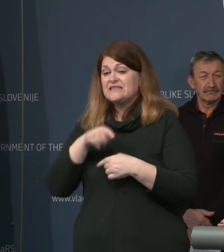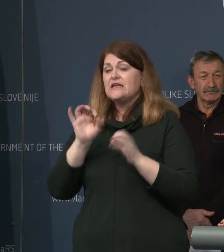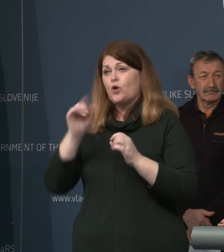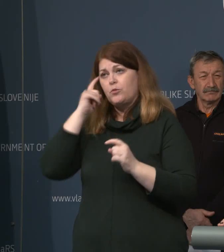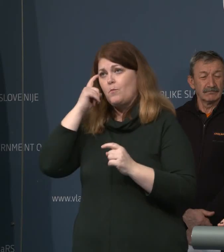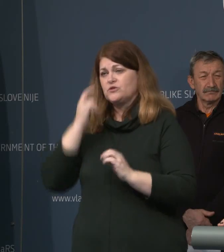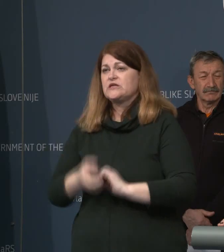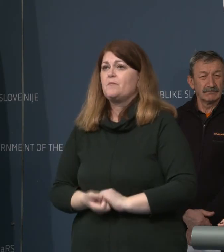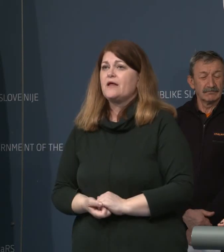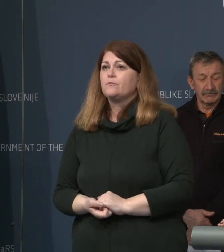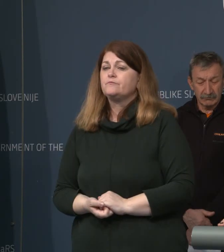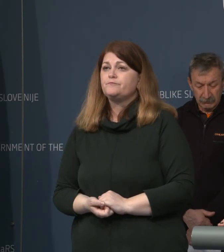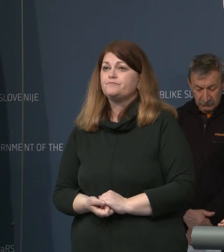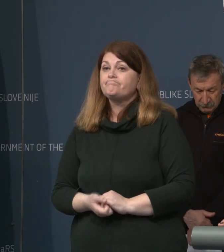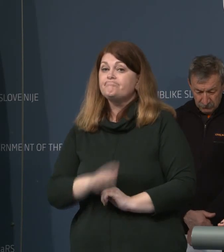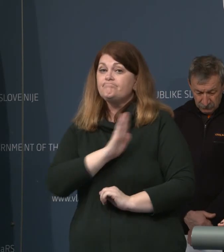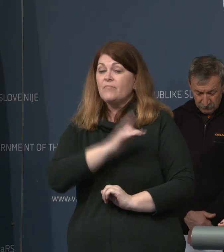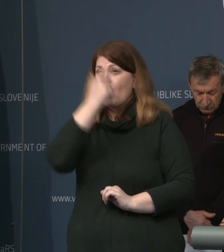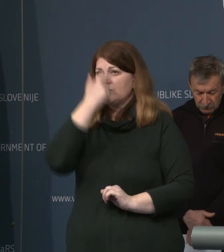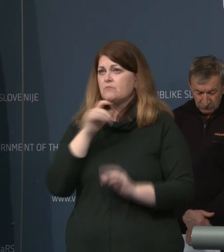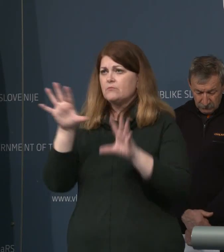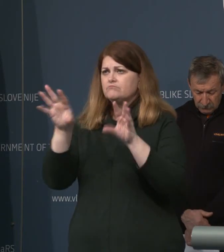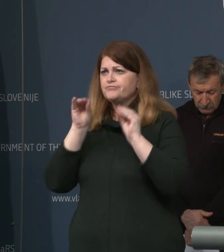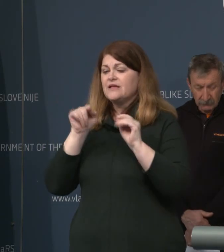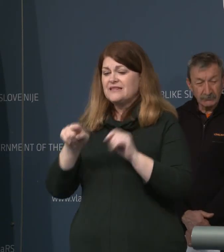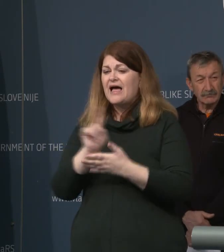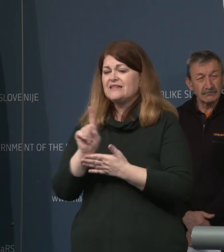dobro poskrbljeno. Moj osebni vtis je, da je ta